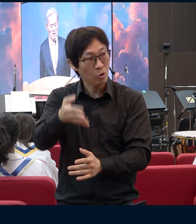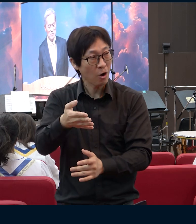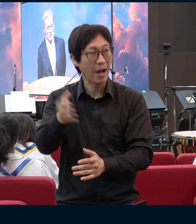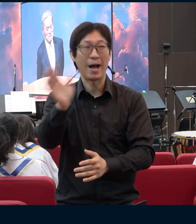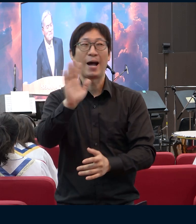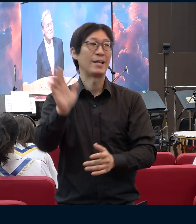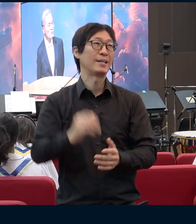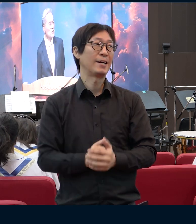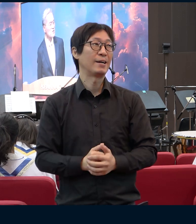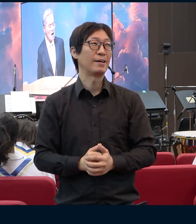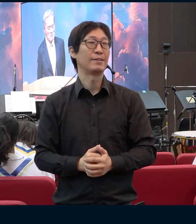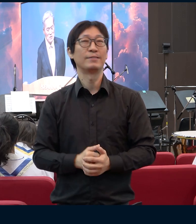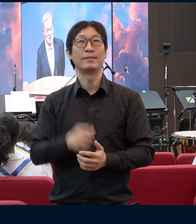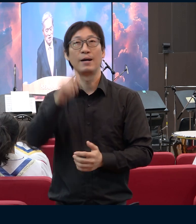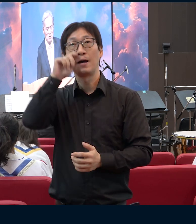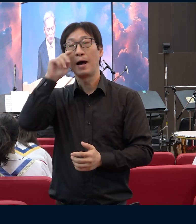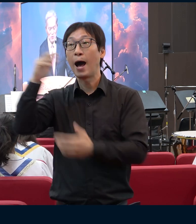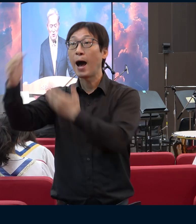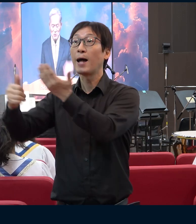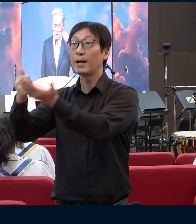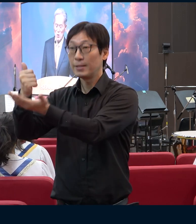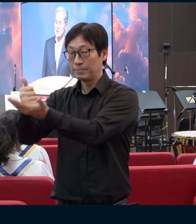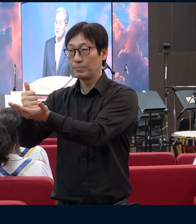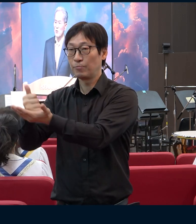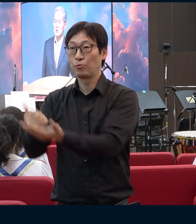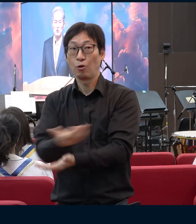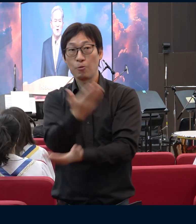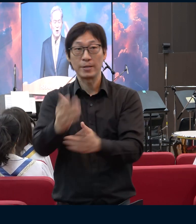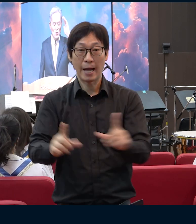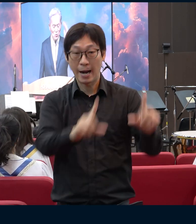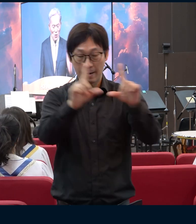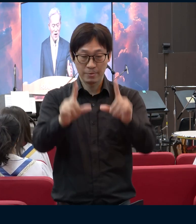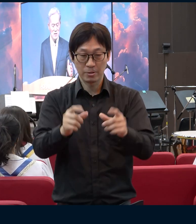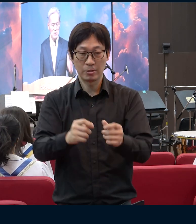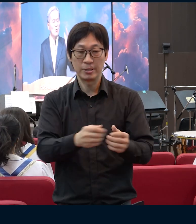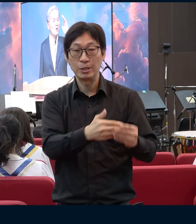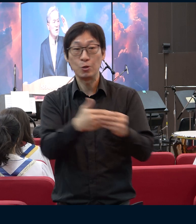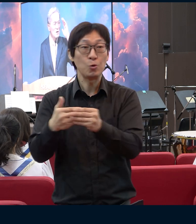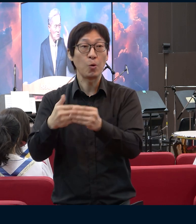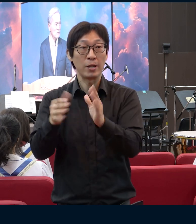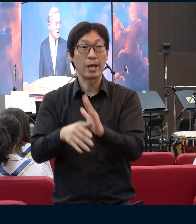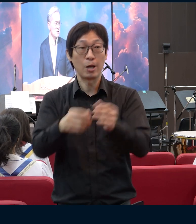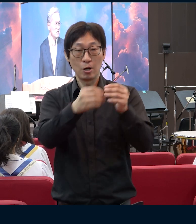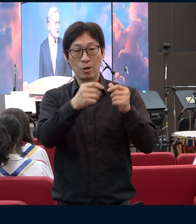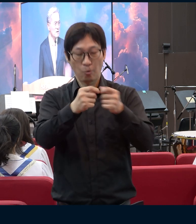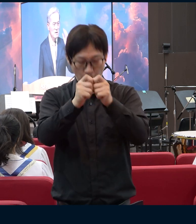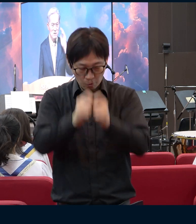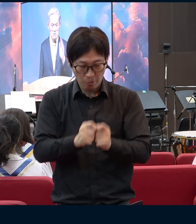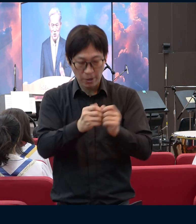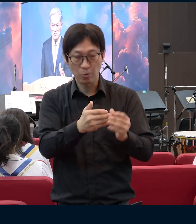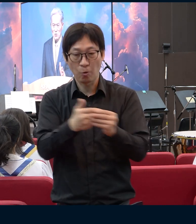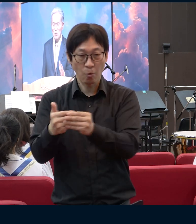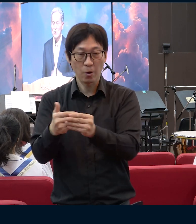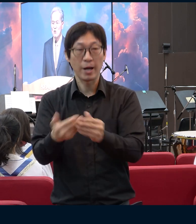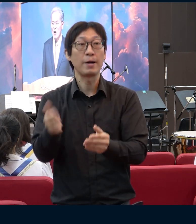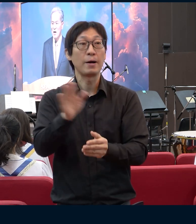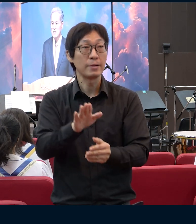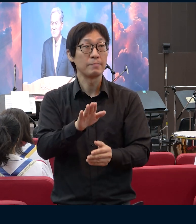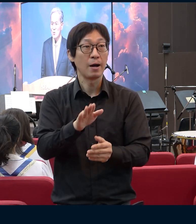여러분, 하나님은 우리의 삶을 구체적으로 인도하시고 우리와 동행하시고 그렇게 하시지만, 그러나